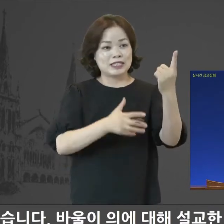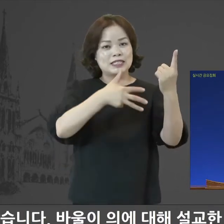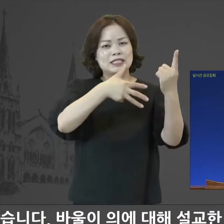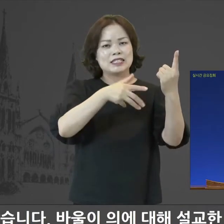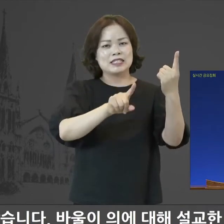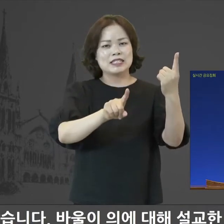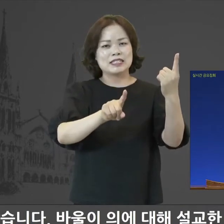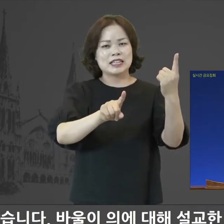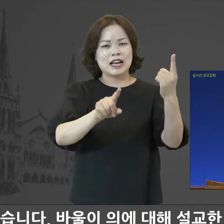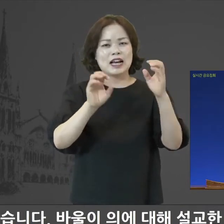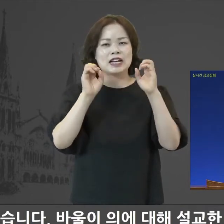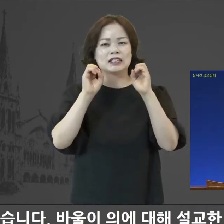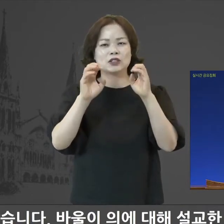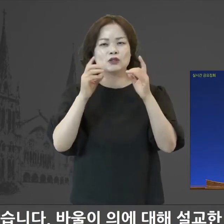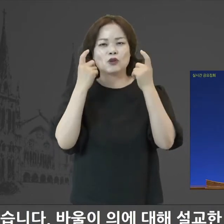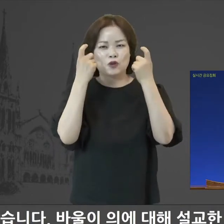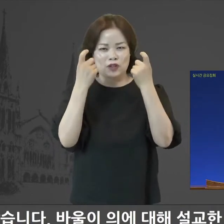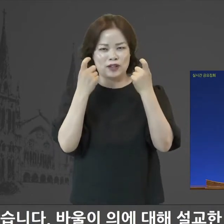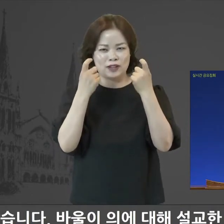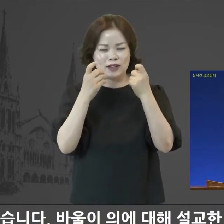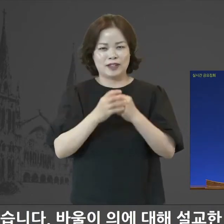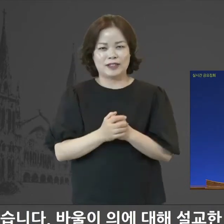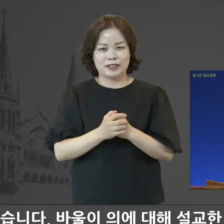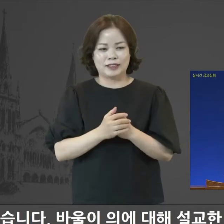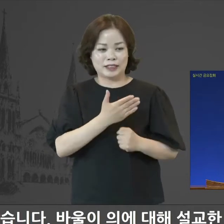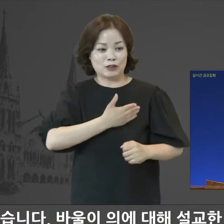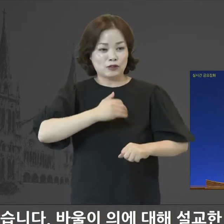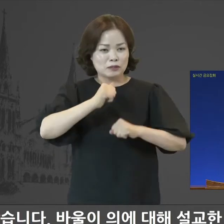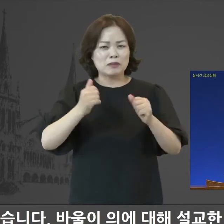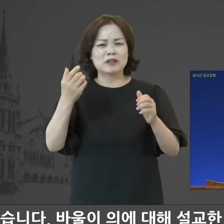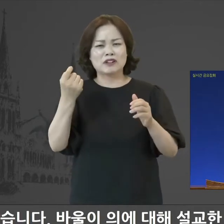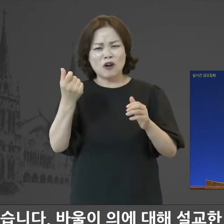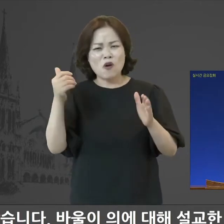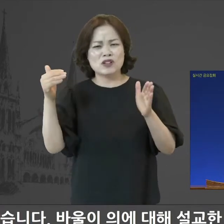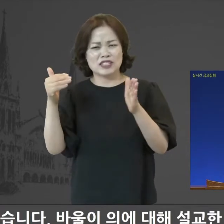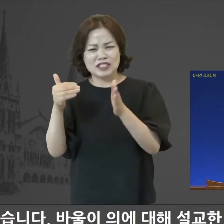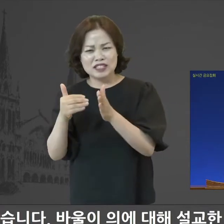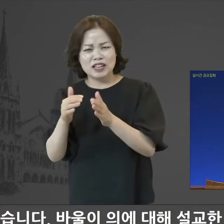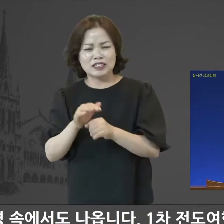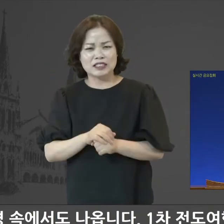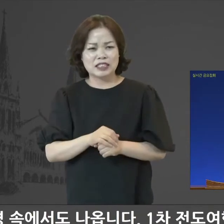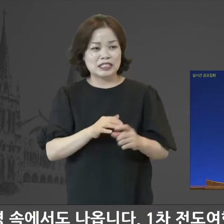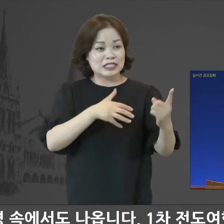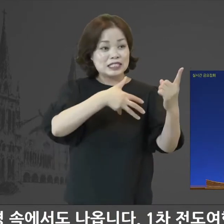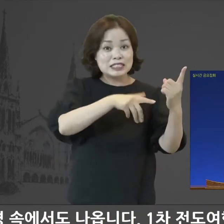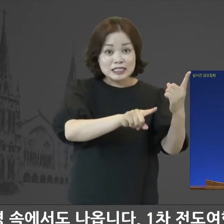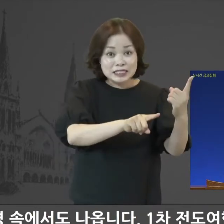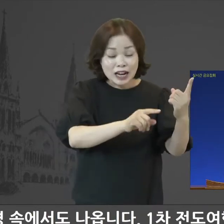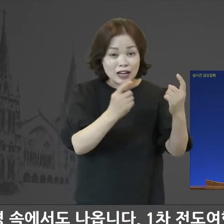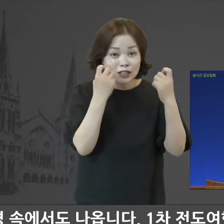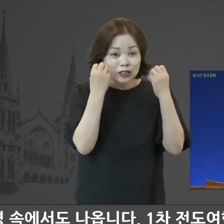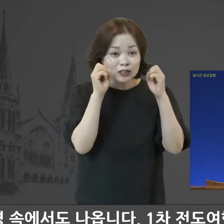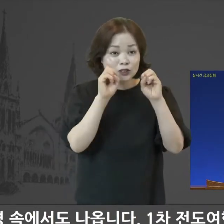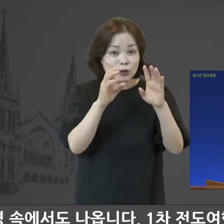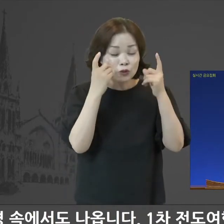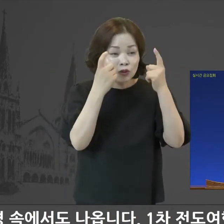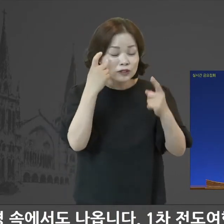전도여행. 이제 사도행전 많이 기울어 가는데, 사랑하는 여러분, 1차 전도 여행 그러면 그림이